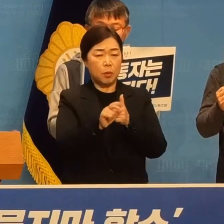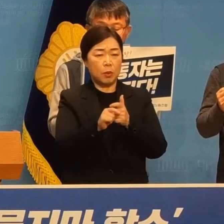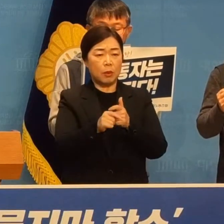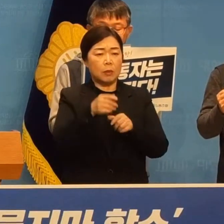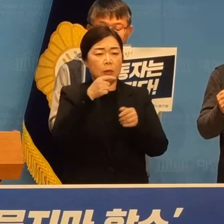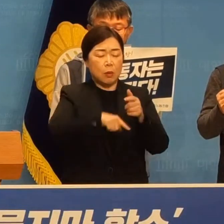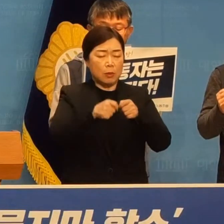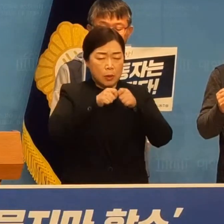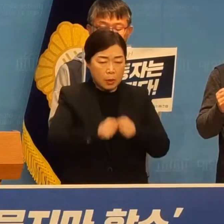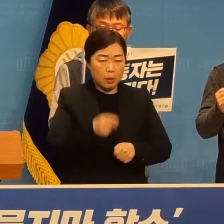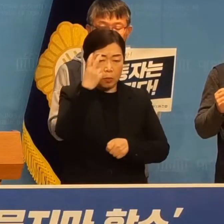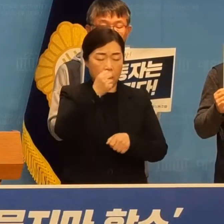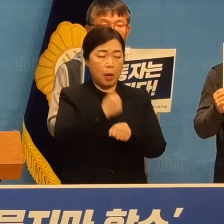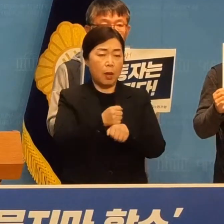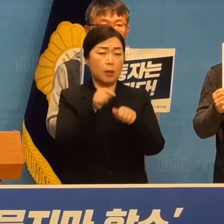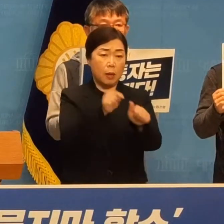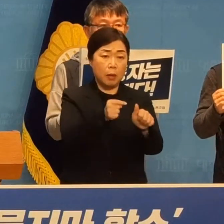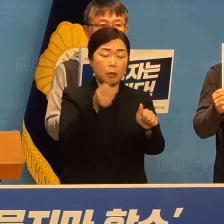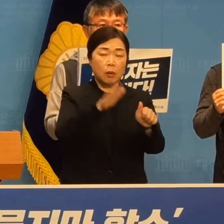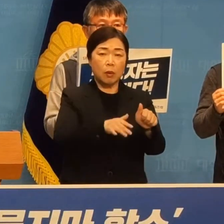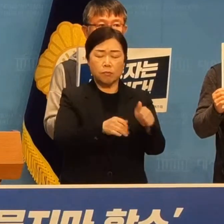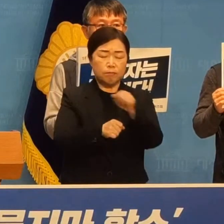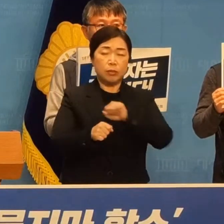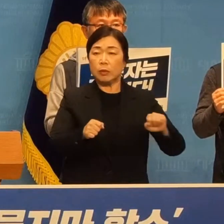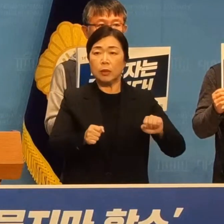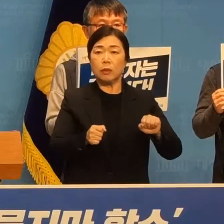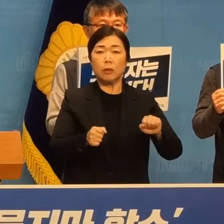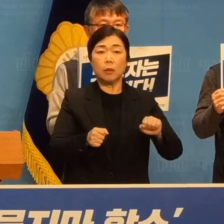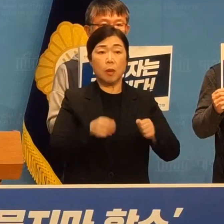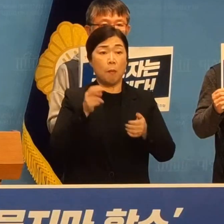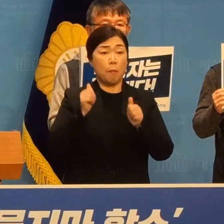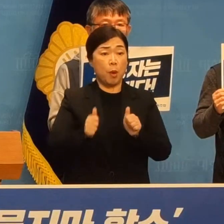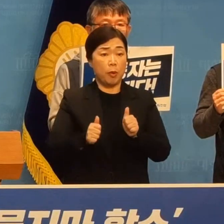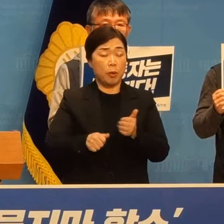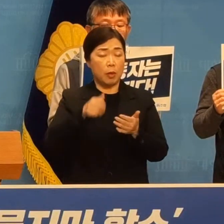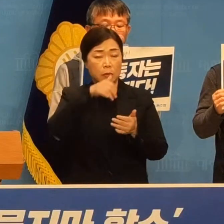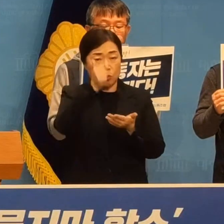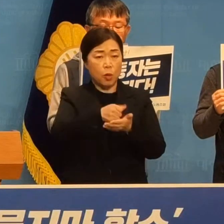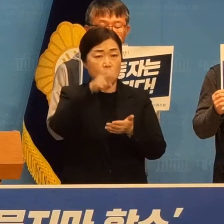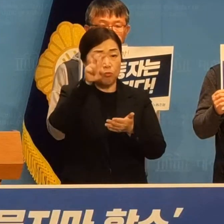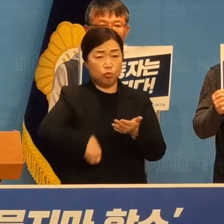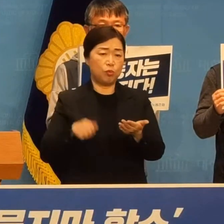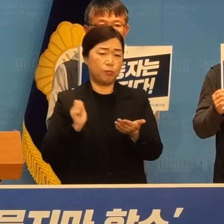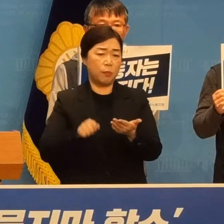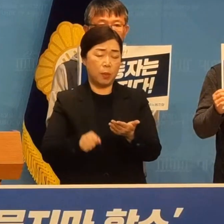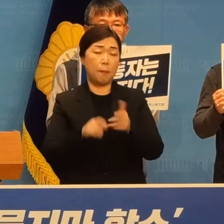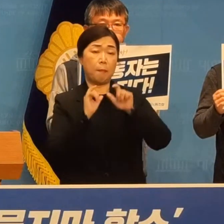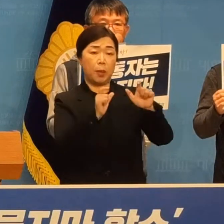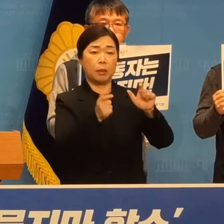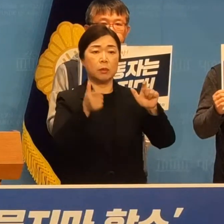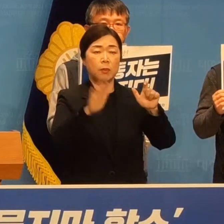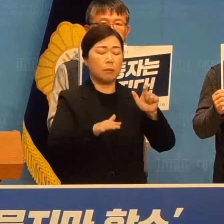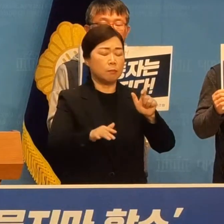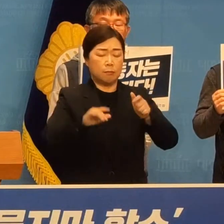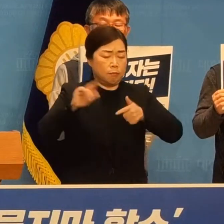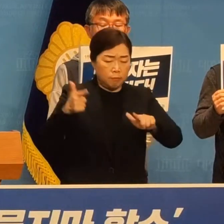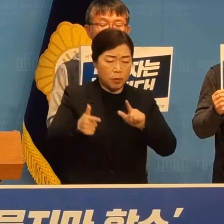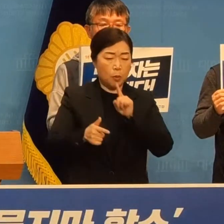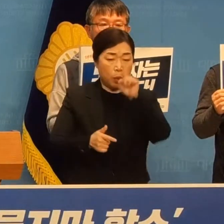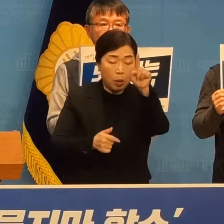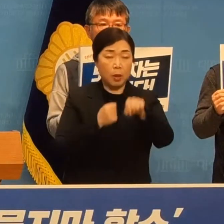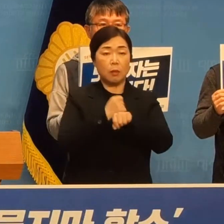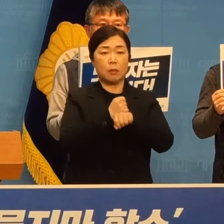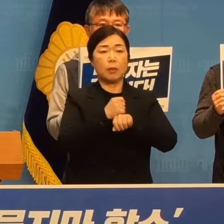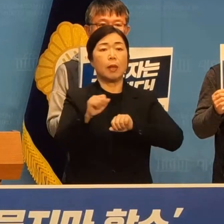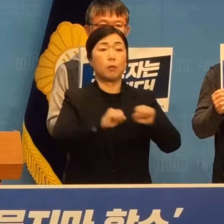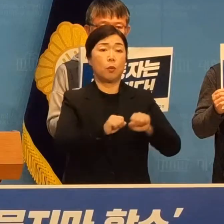법원으로 끌고 간 사건입니다. 법원에서 무죄가 나왔음에도 기계적 항소를 제기하는 것은 또 다른